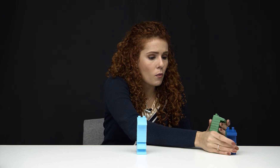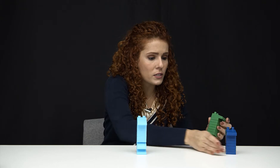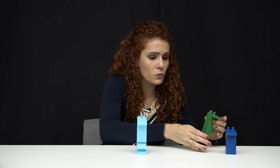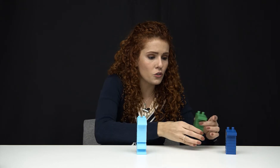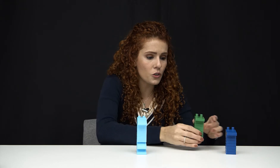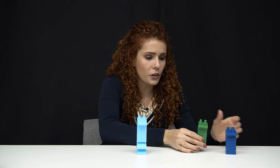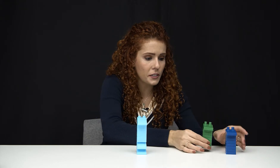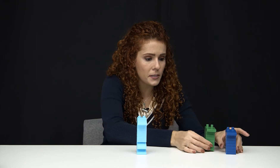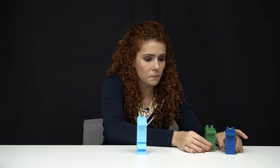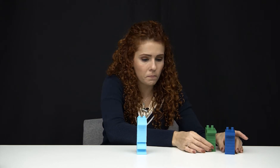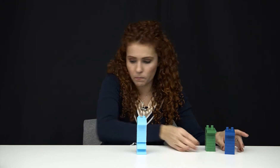as multidões.